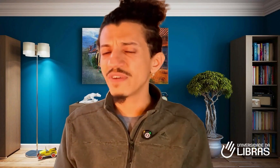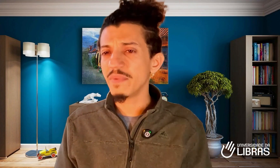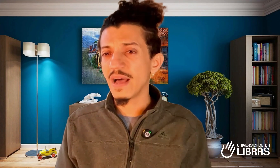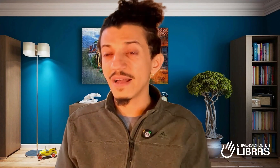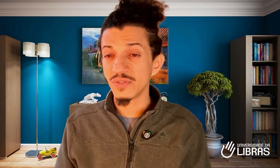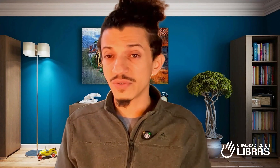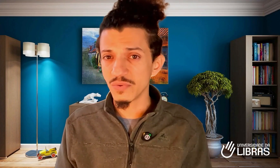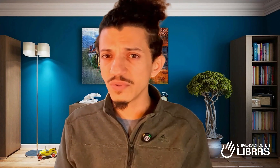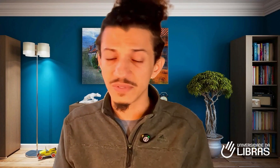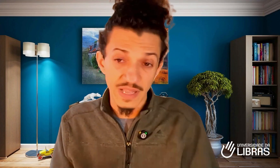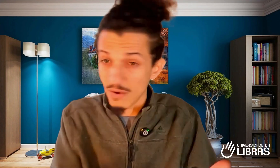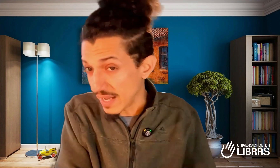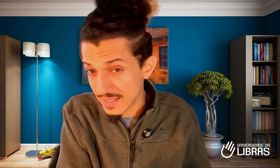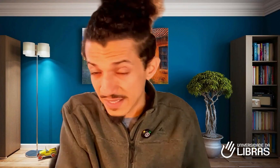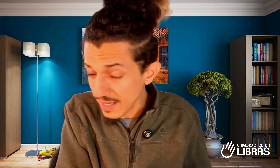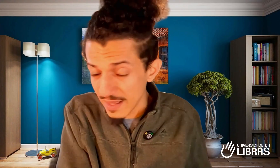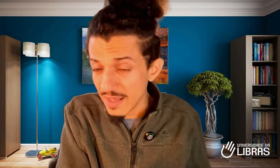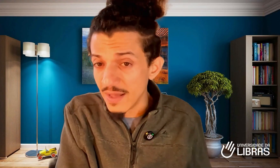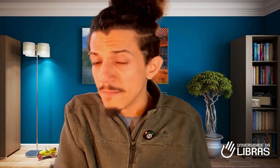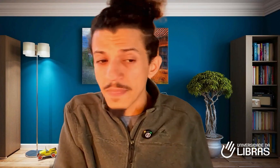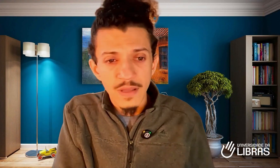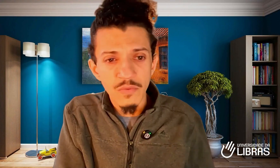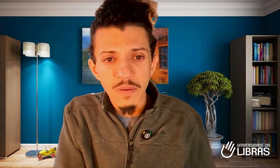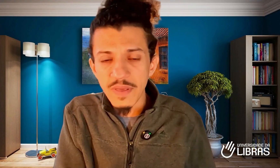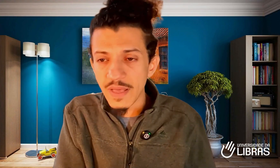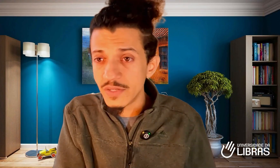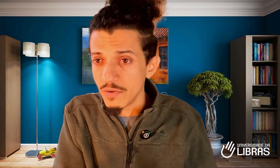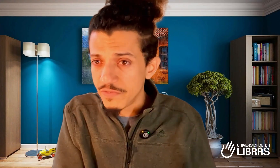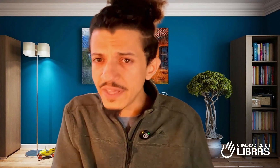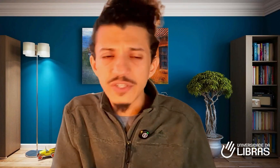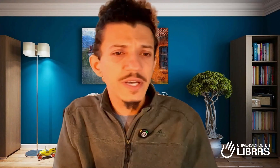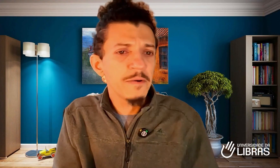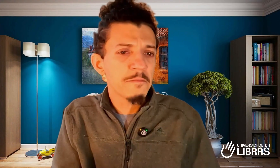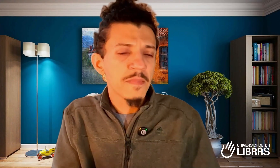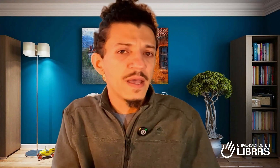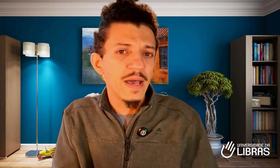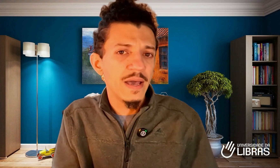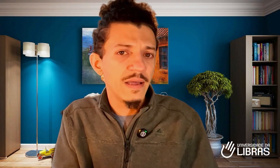muitos familiares de surdos, né? Eu cresci no ambiente ouvinte,